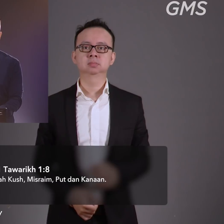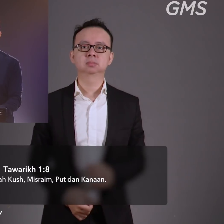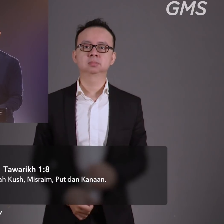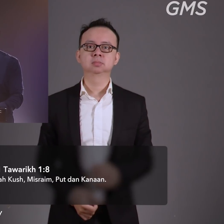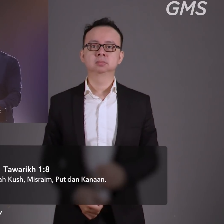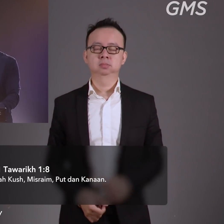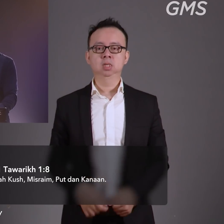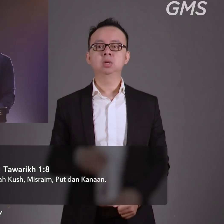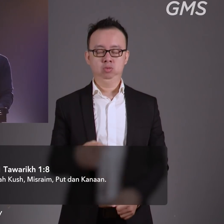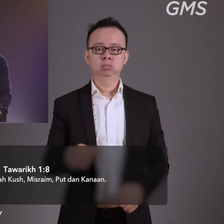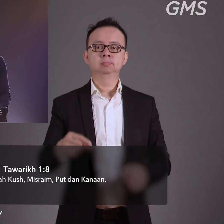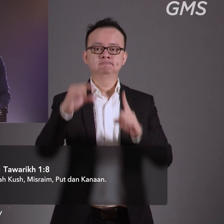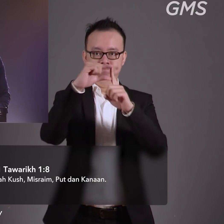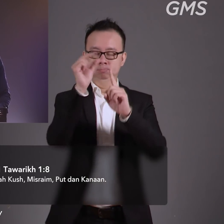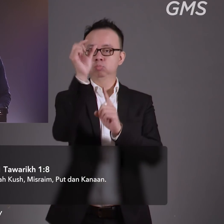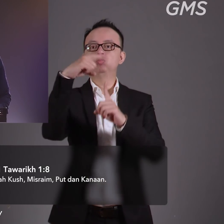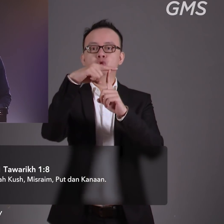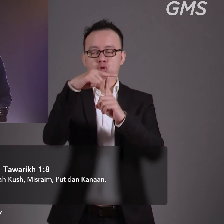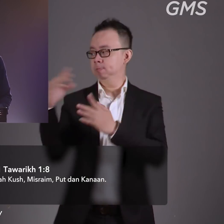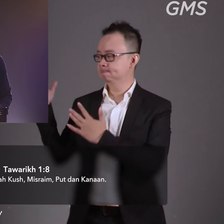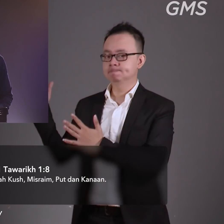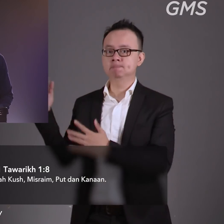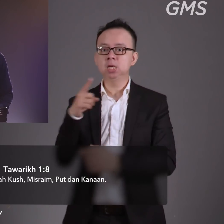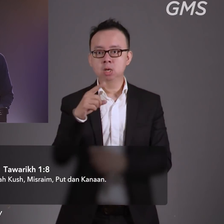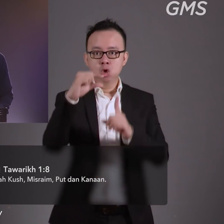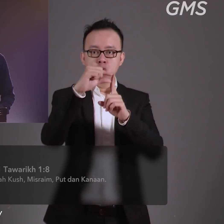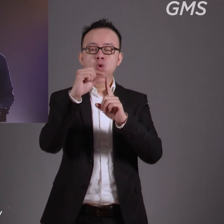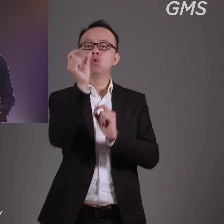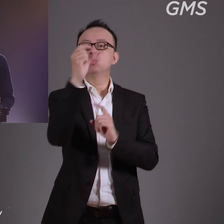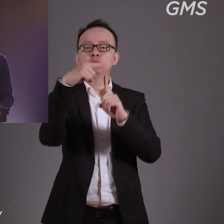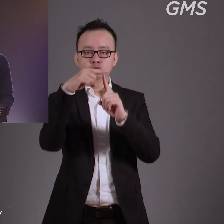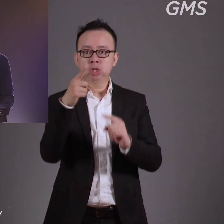Kanaan di sini. Put adalah Mesir dan Libya.